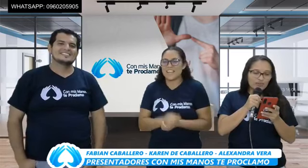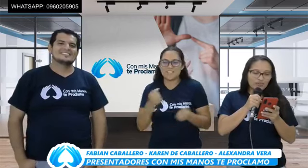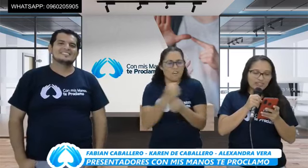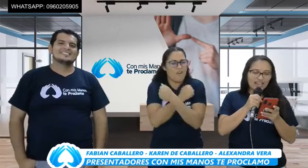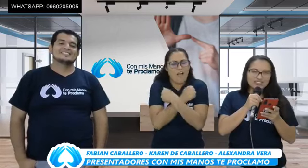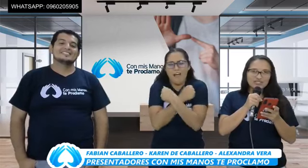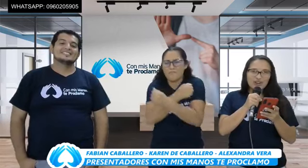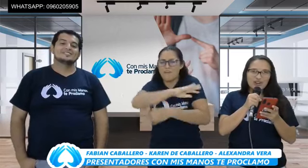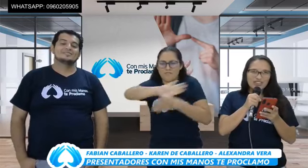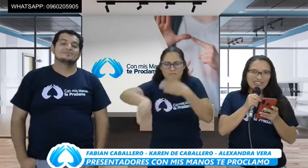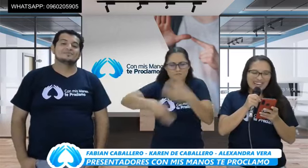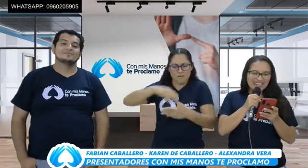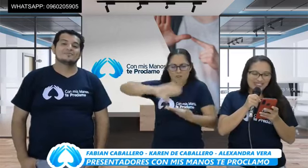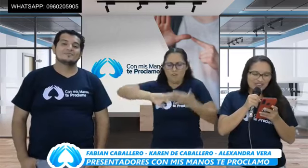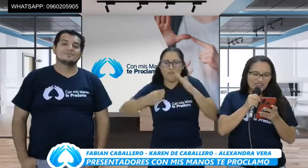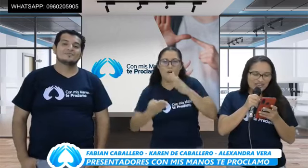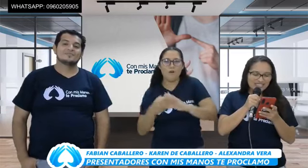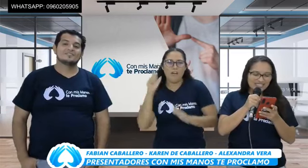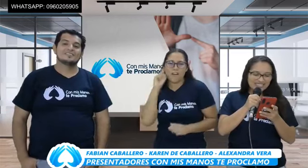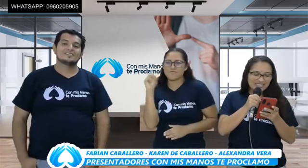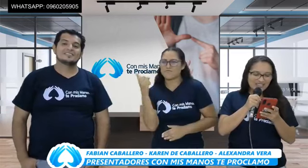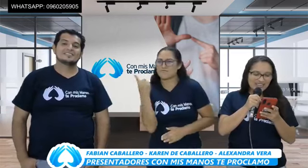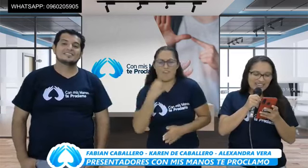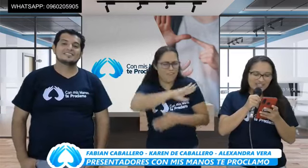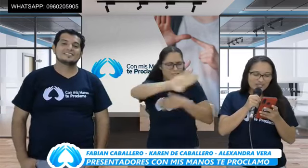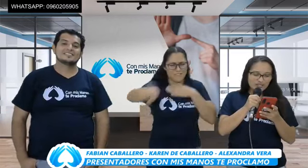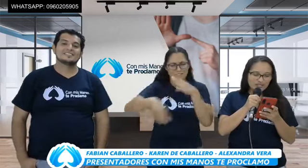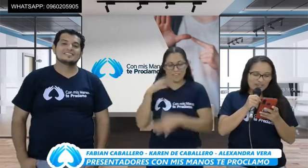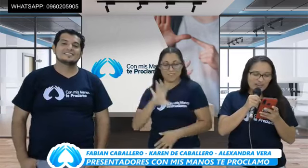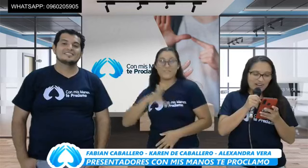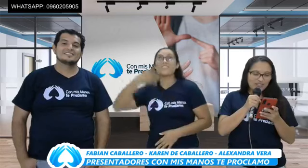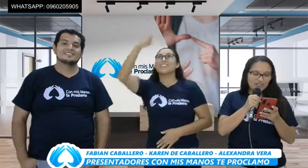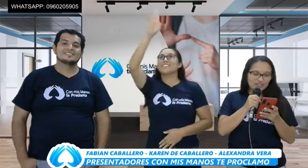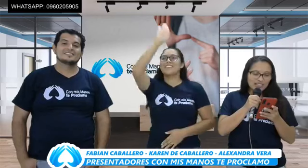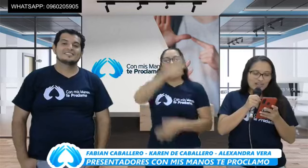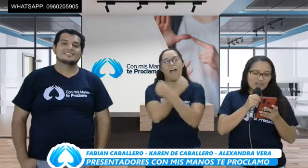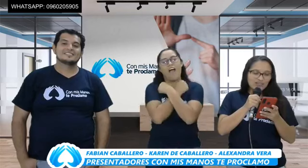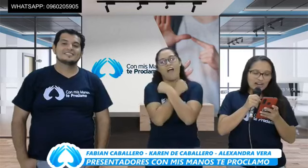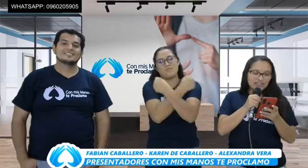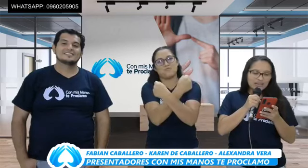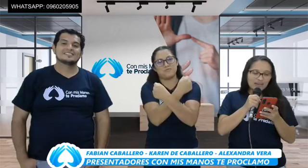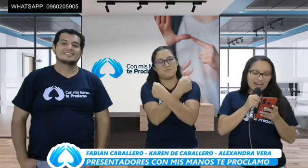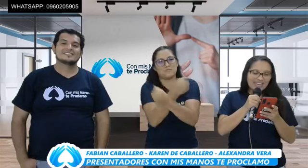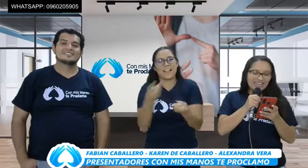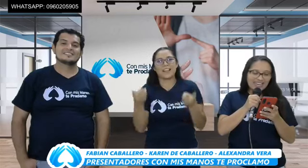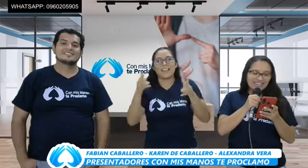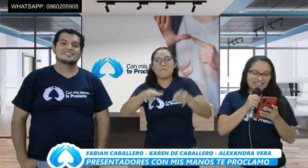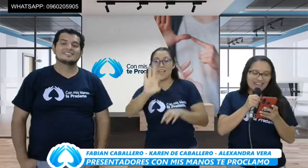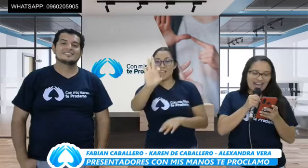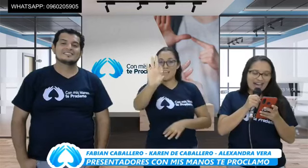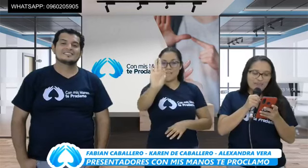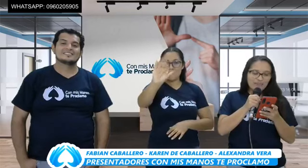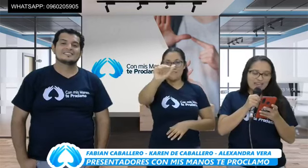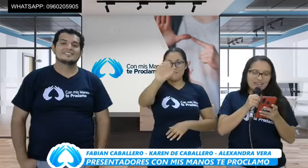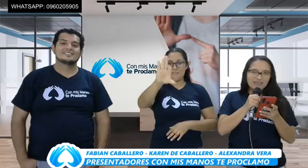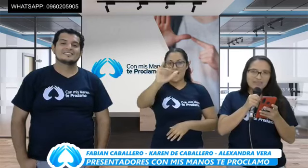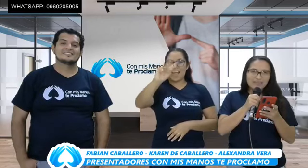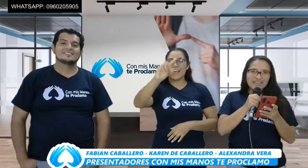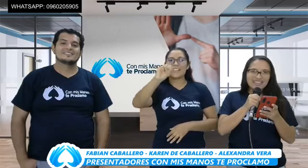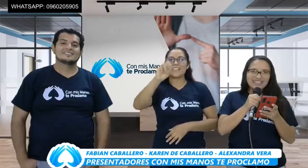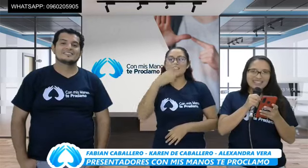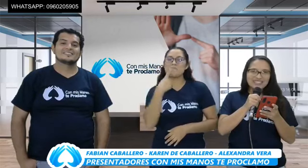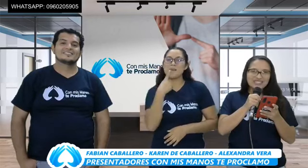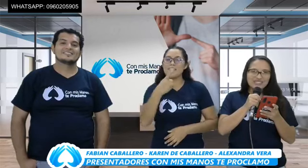amarlos a la comunidad sorda. Todos en el Señor Jesús los amamos. Fátima Heredia,